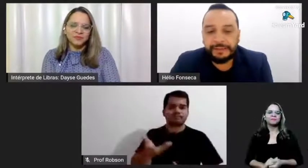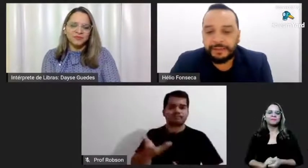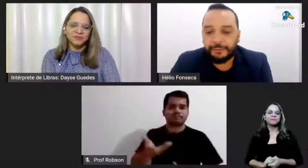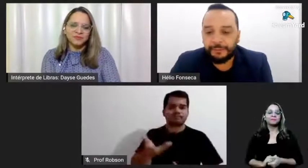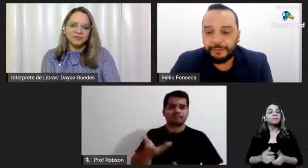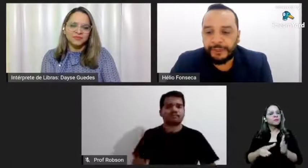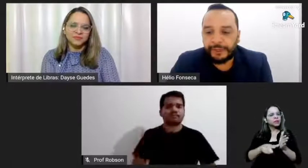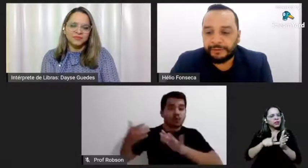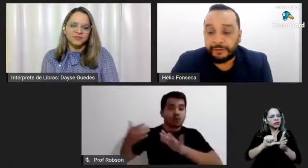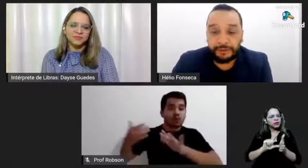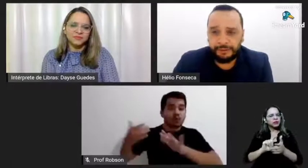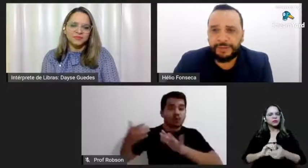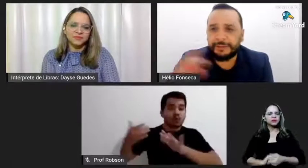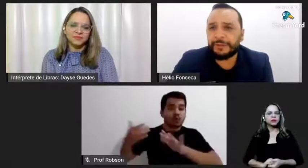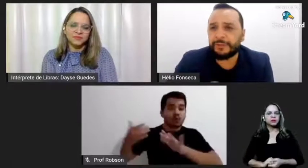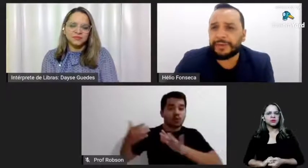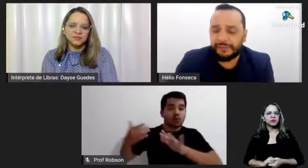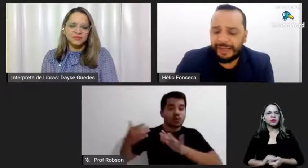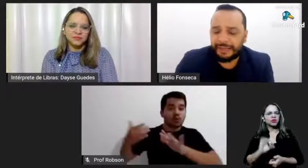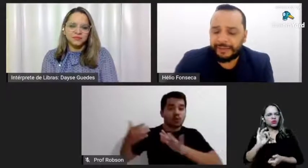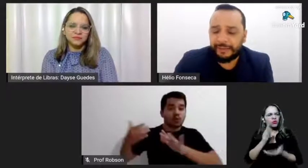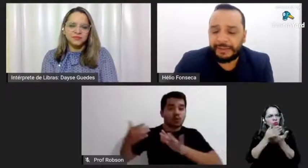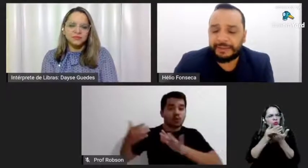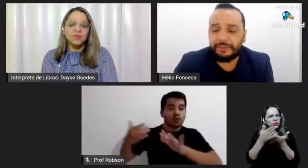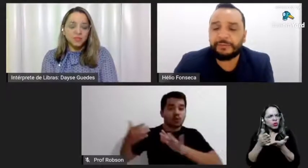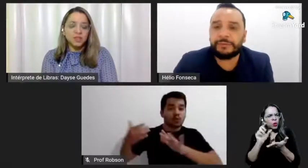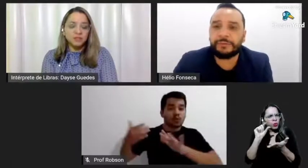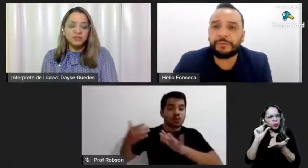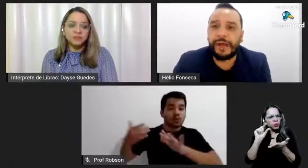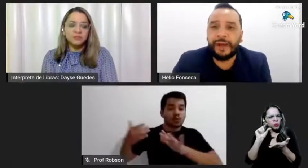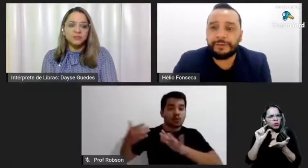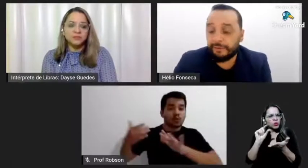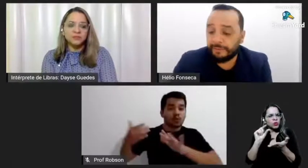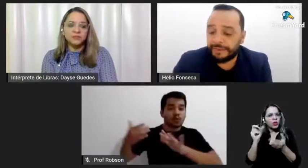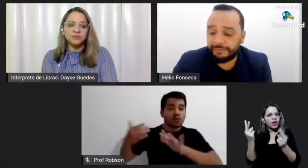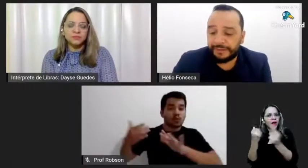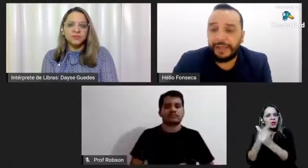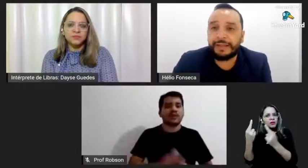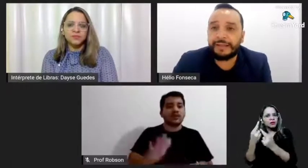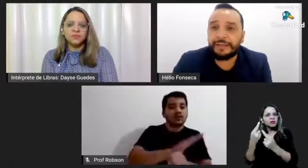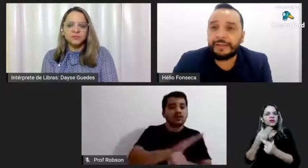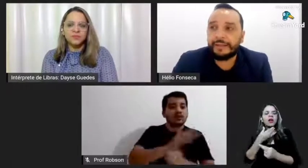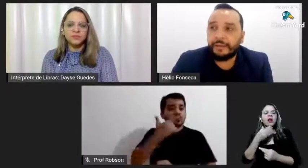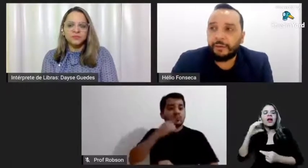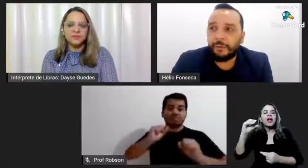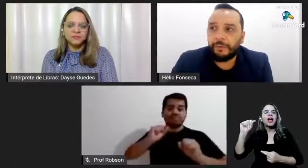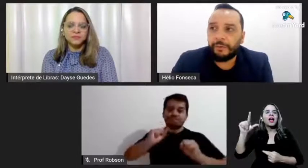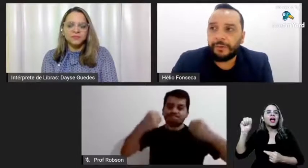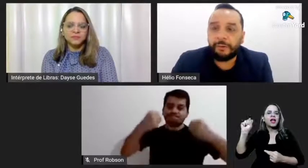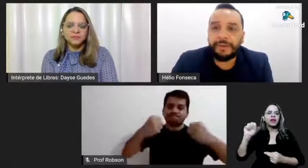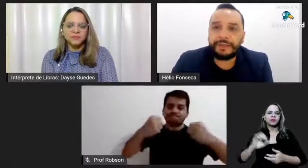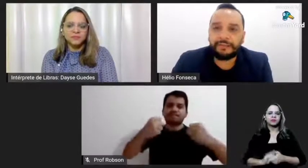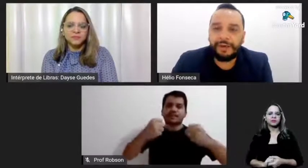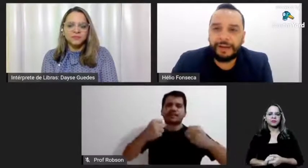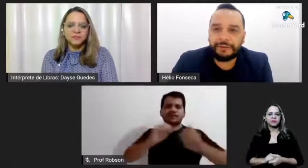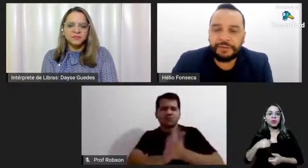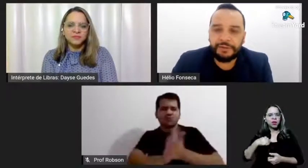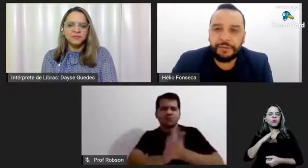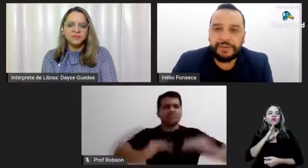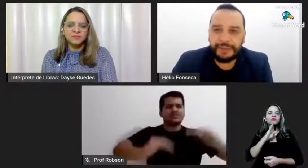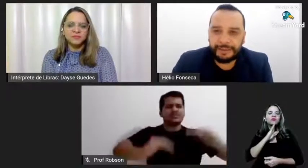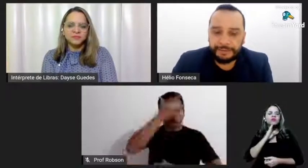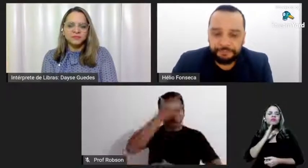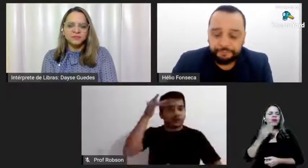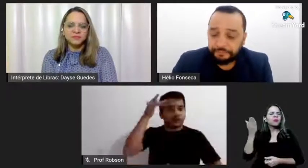mais nada, eu só fazer uma introdução em relação à questão do Carlos, que eu comecei a falar, né? Eu conheci o